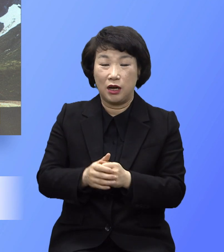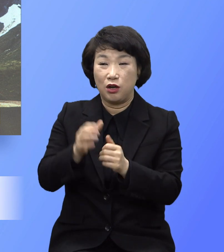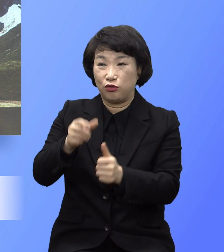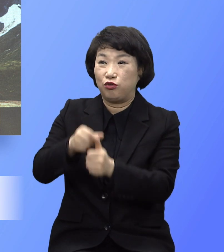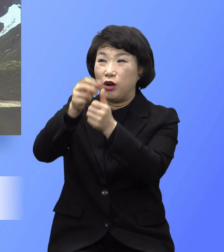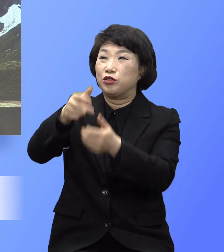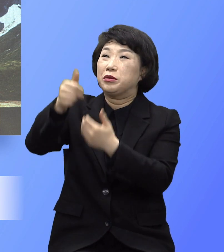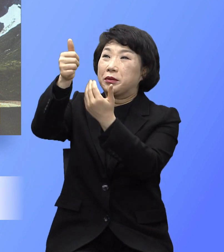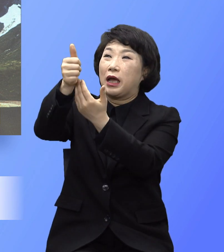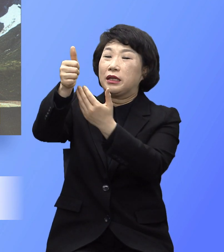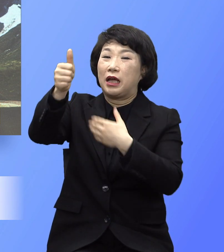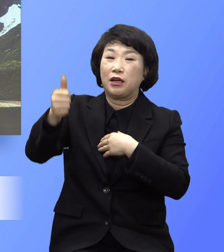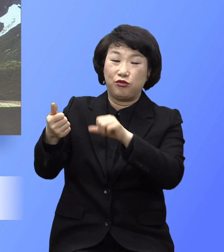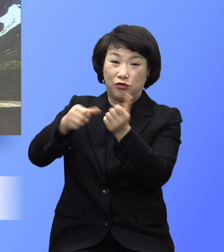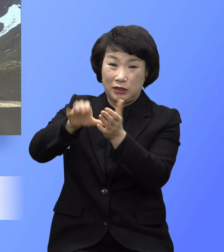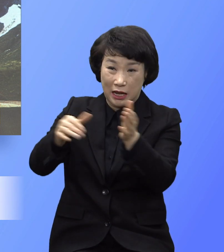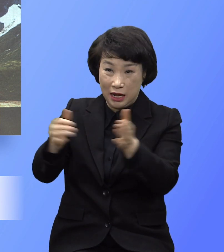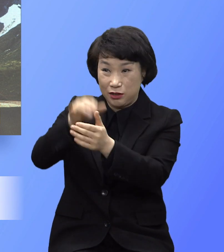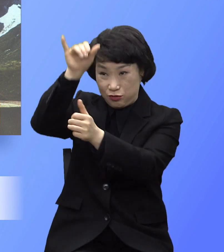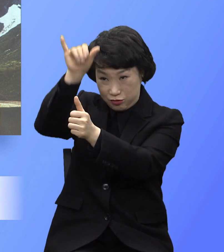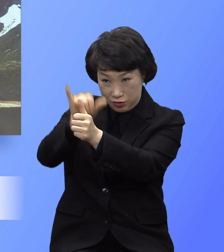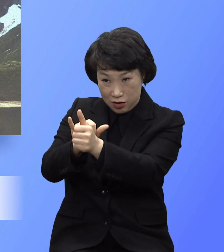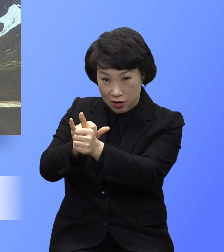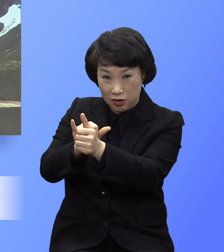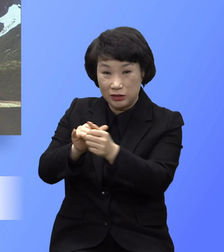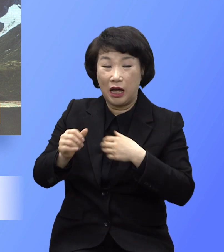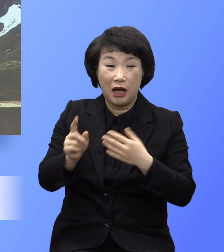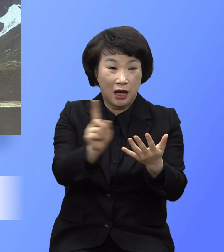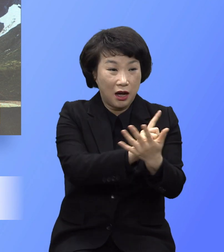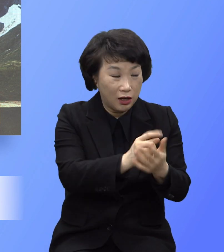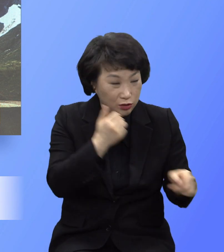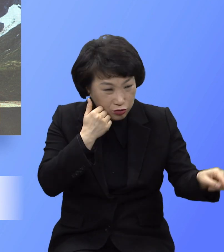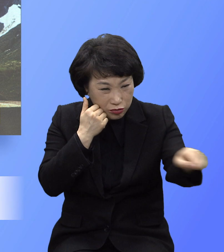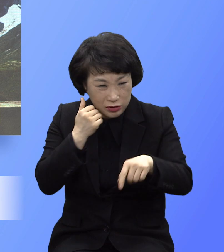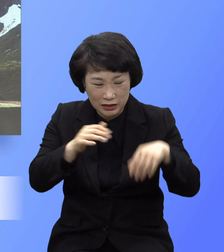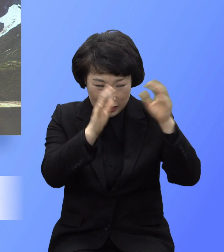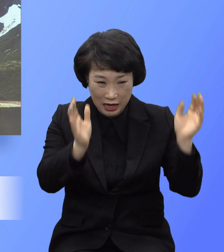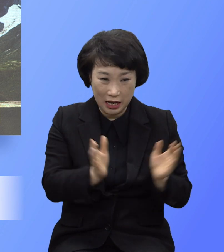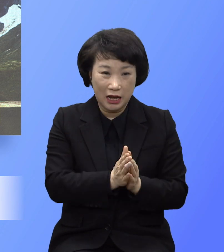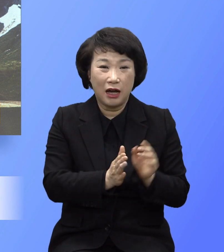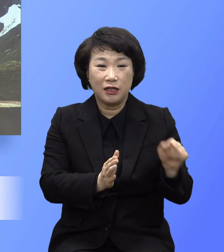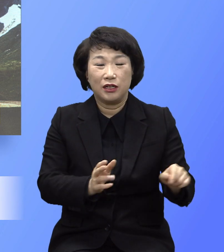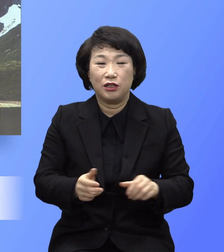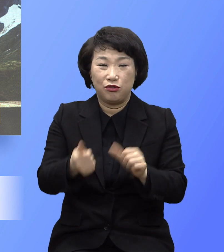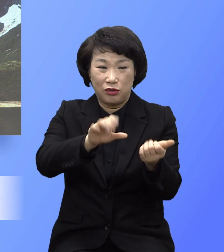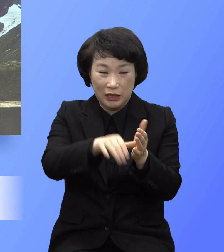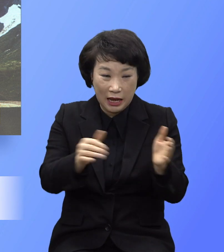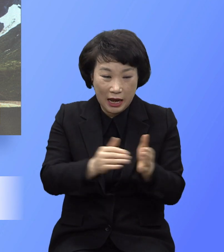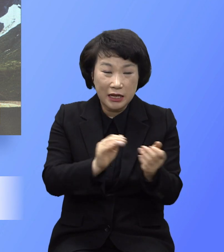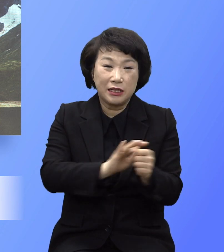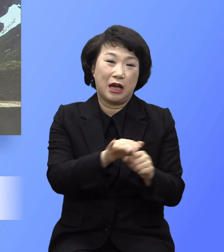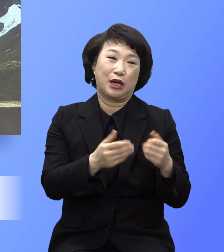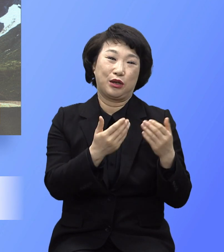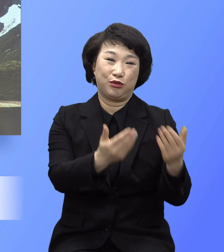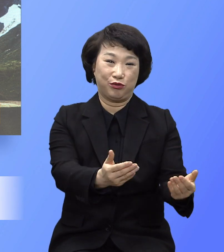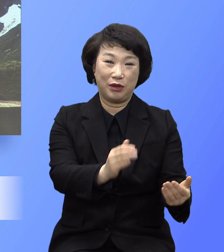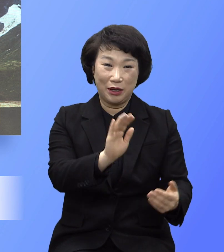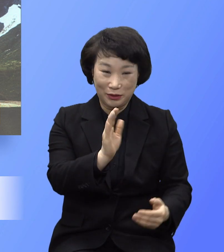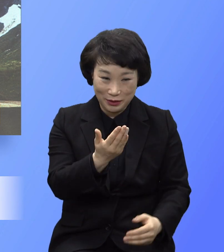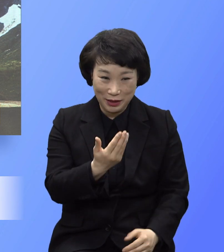주님께 죽도록 충성하고 나를 만나는 모든 사람들을 죽도록 사랑하게